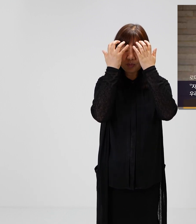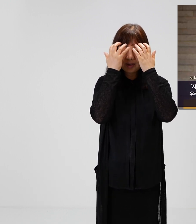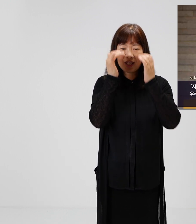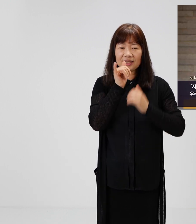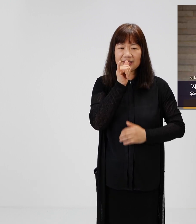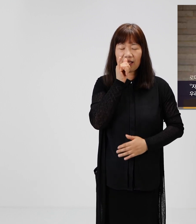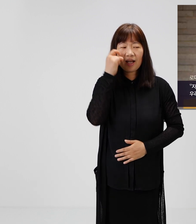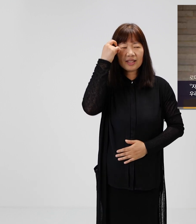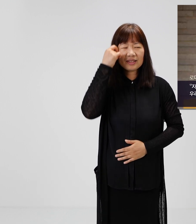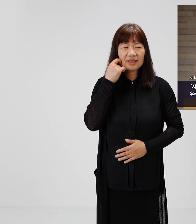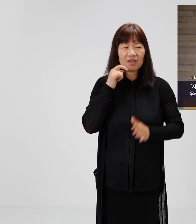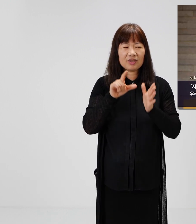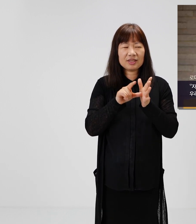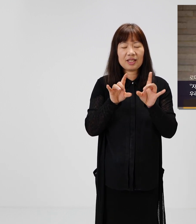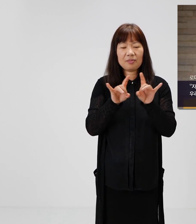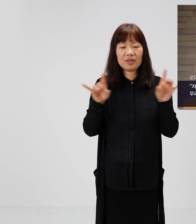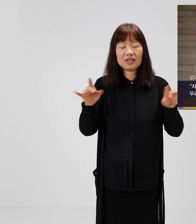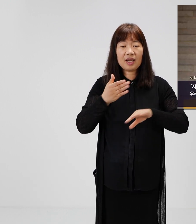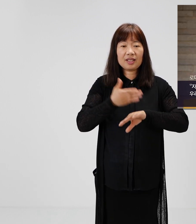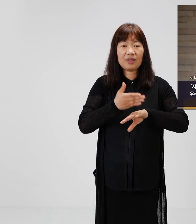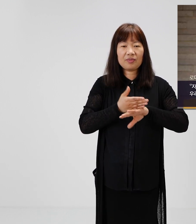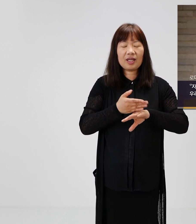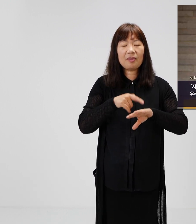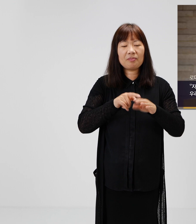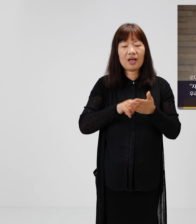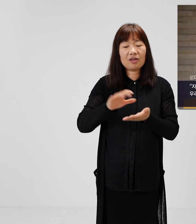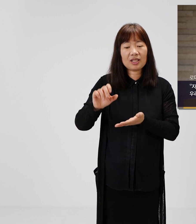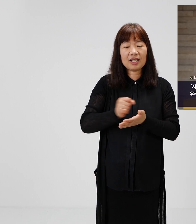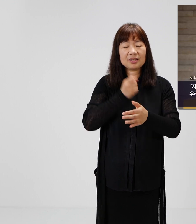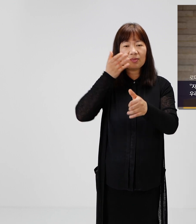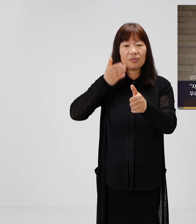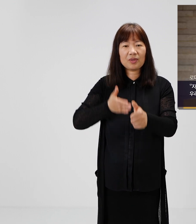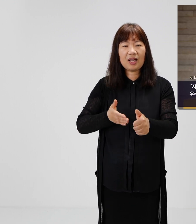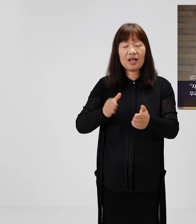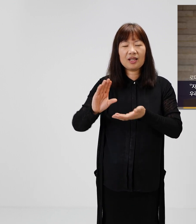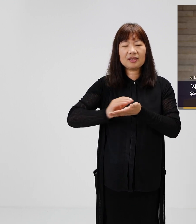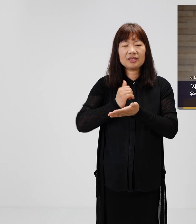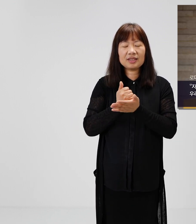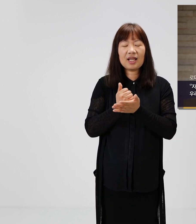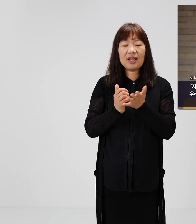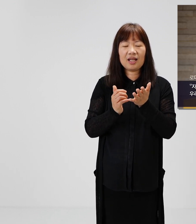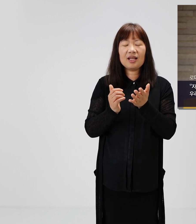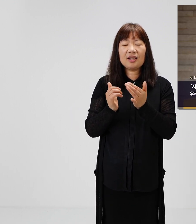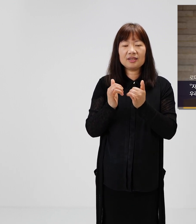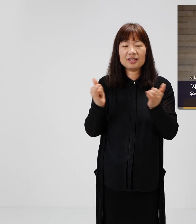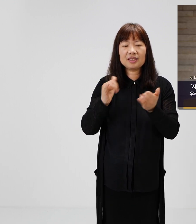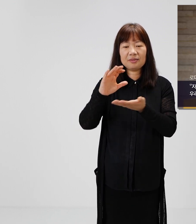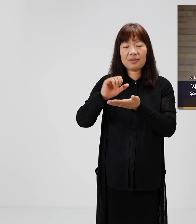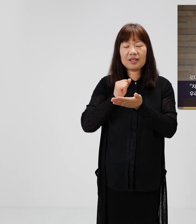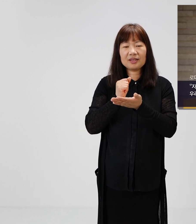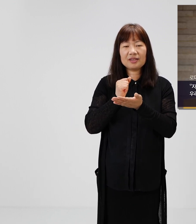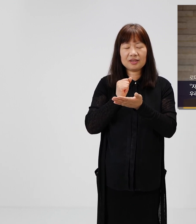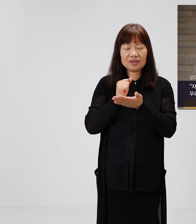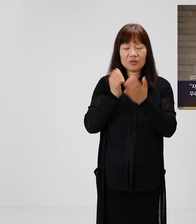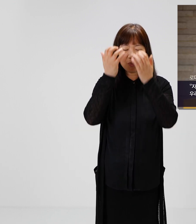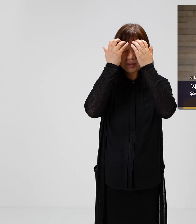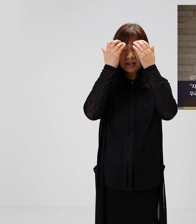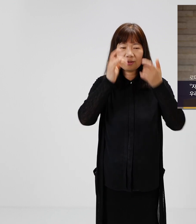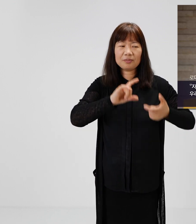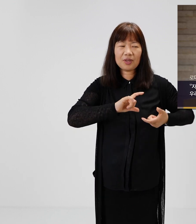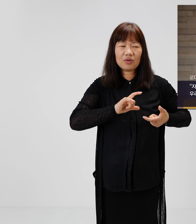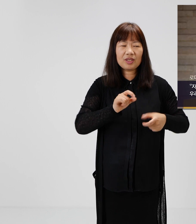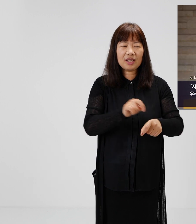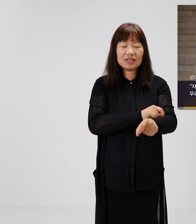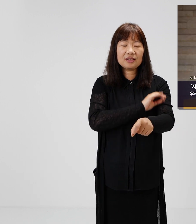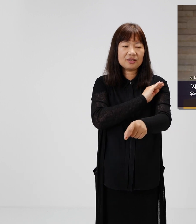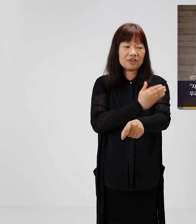있다 느껴질 때는 감사하게 생각하세요. 크리스찬의 고난은 그래서 명예이고 특권입니다.